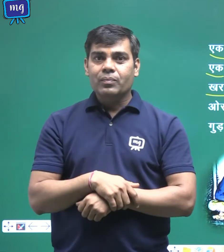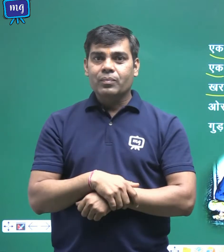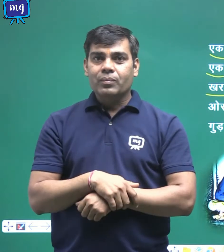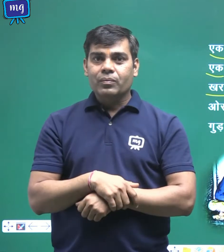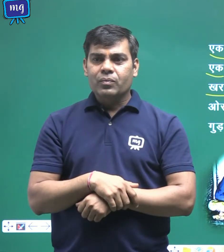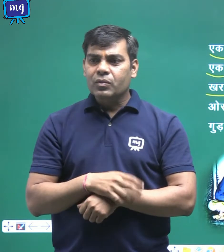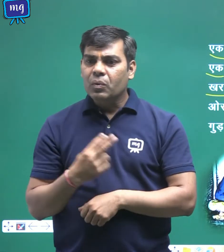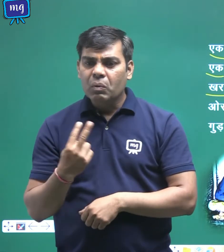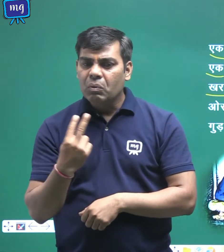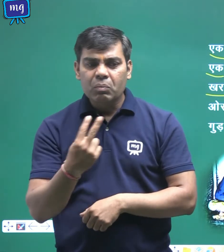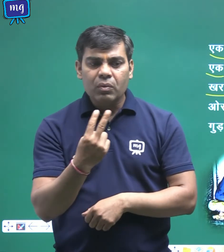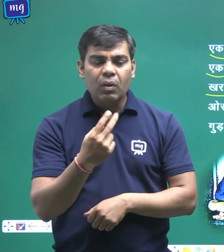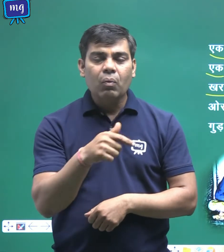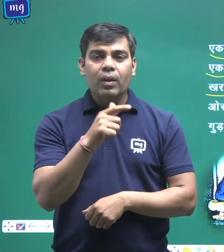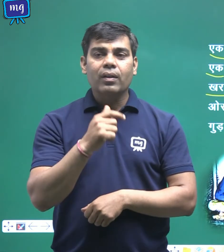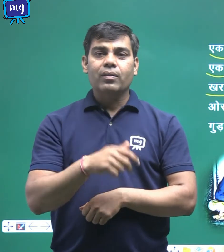घूमता हुआ